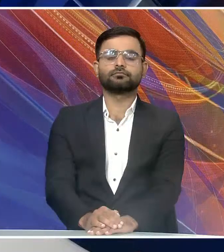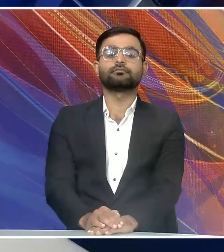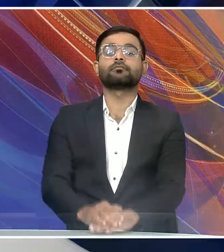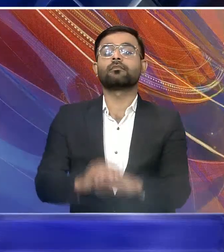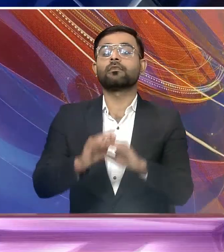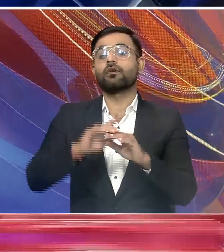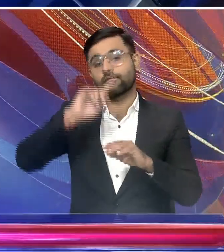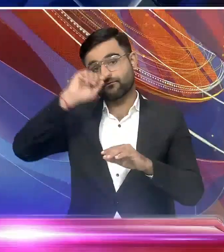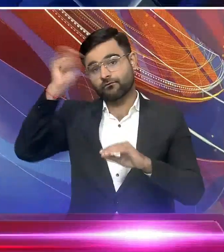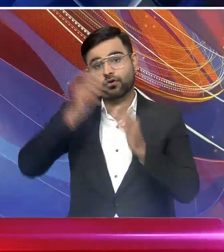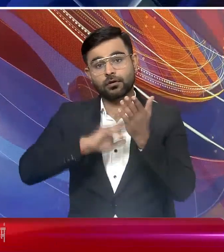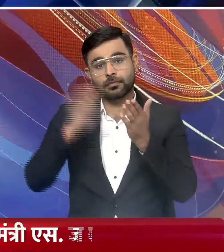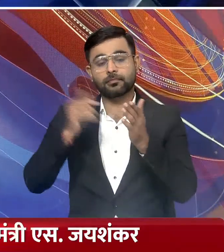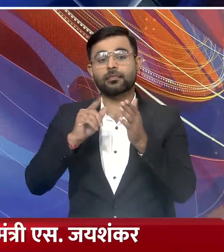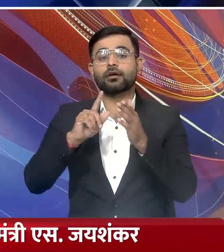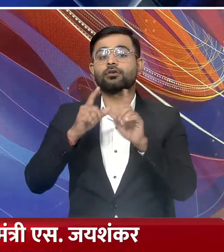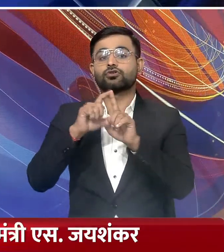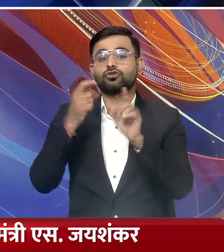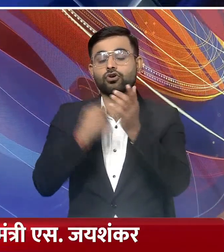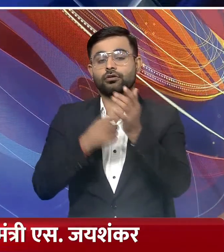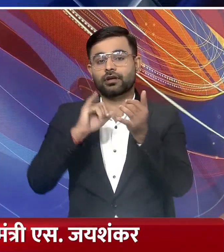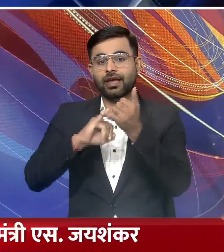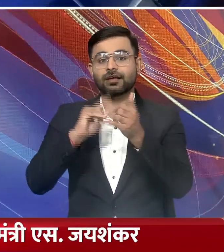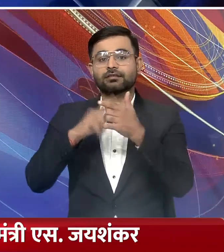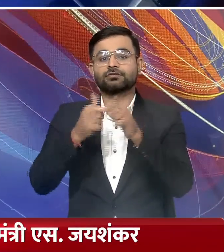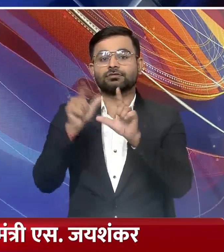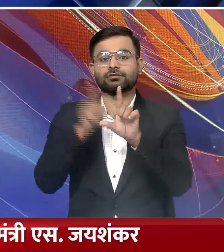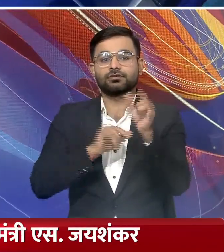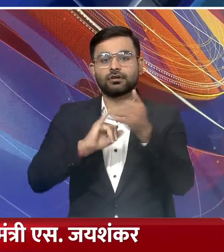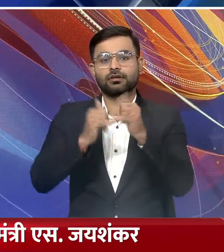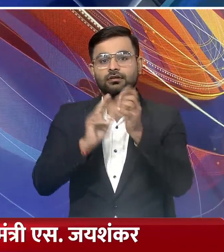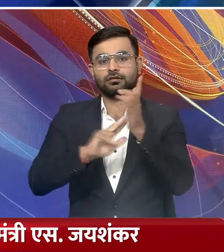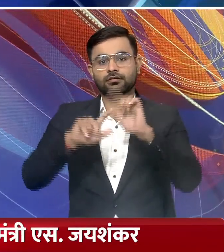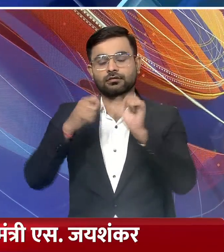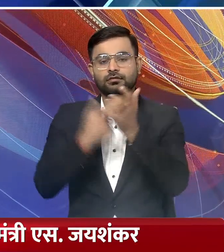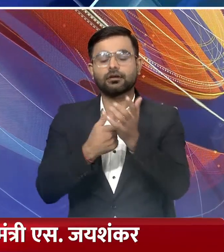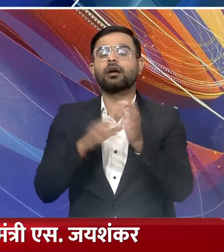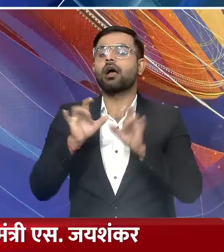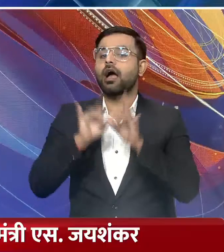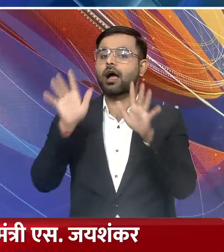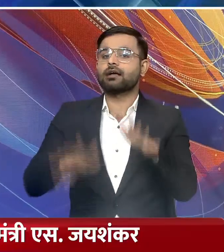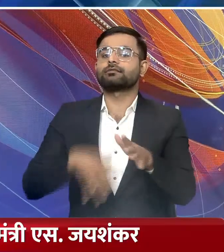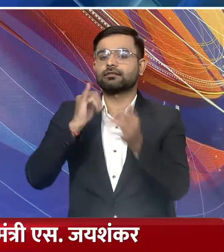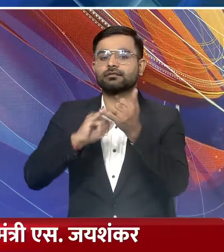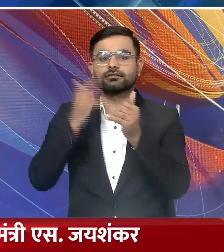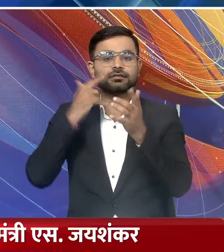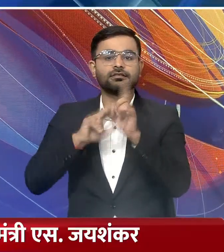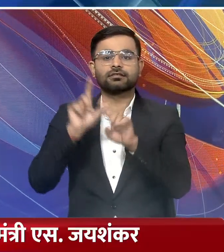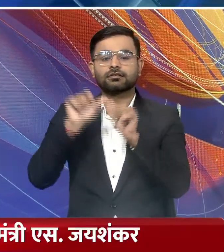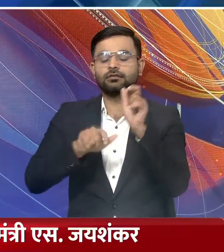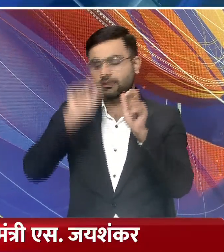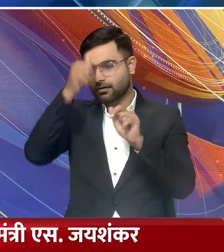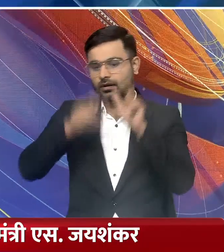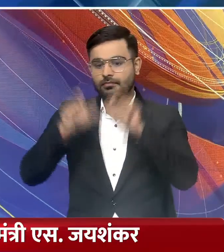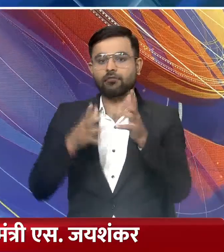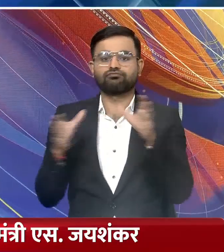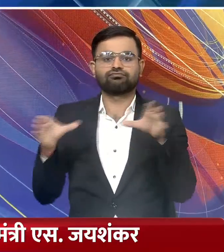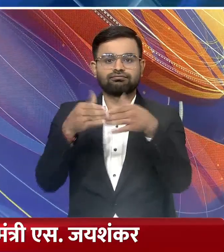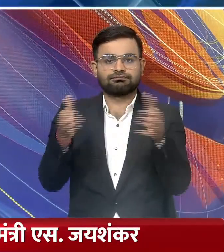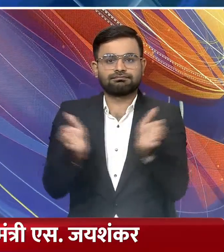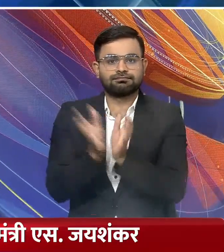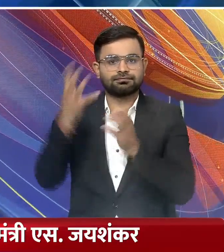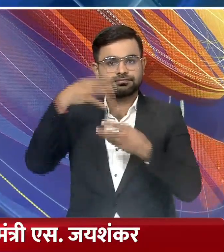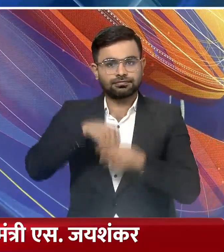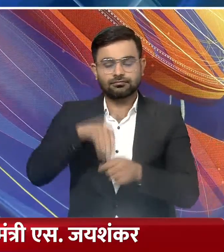विदेश मंत्री डॉक्टर एस जयशंकर ने सिडनी में भारतीय समुदाय के साथ किया संवाद। 2014 से भारत